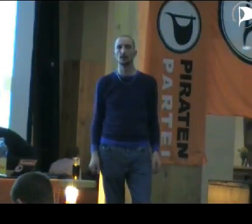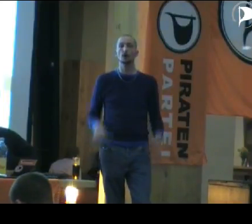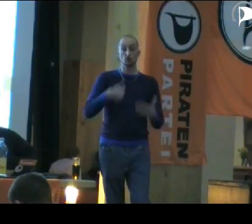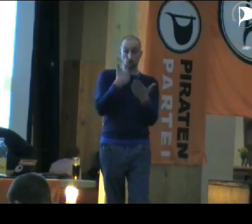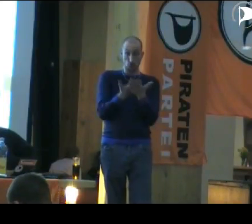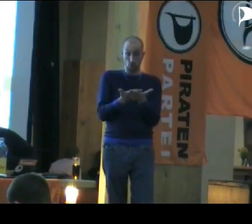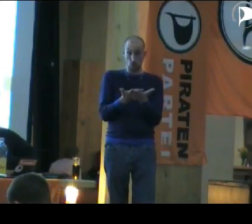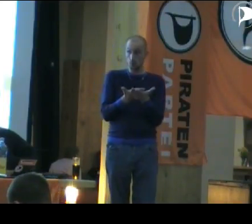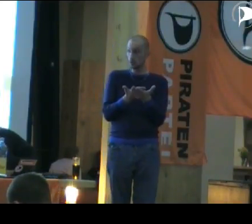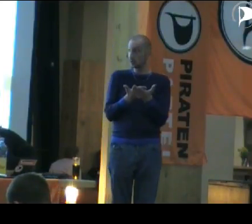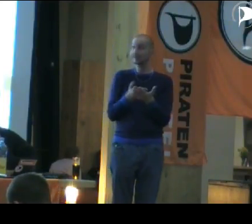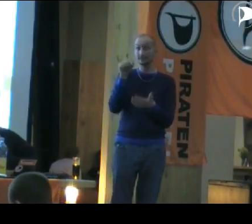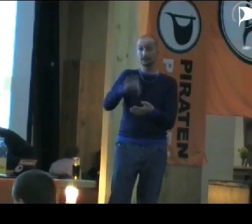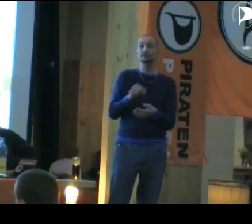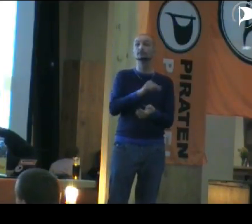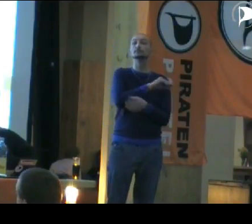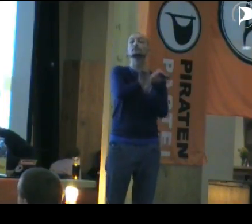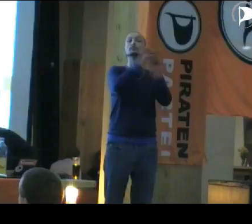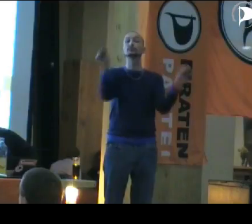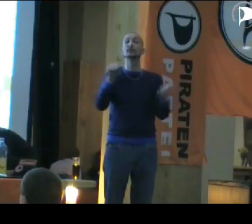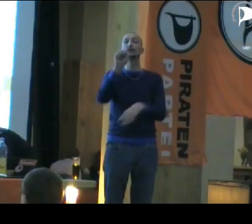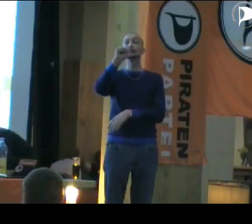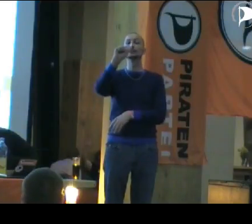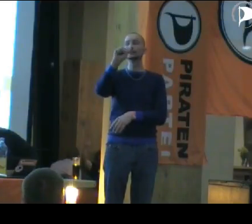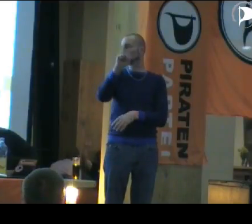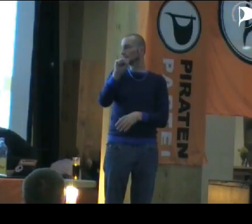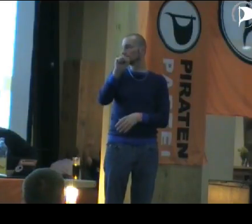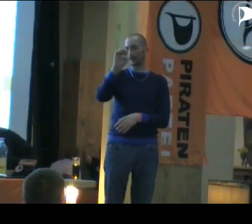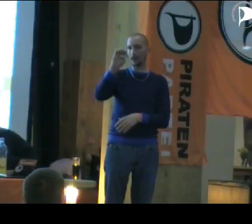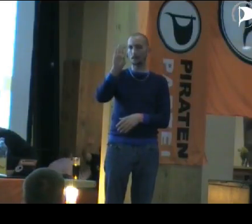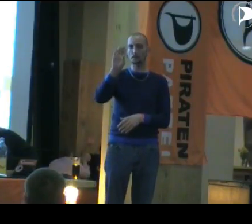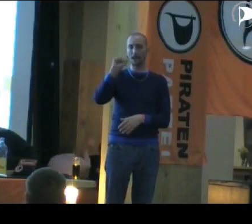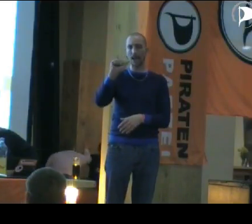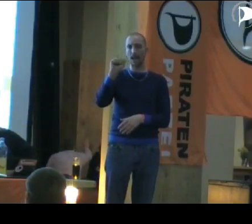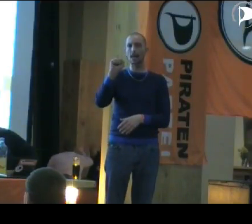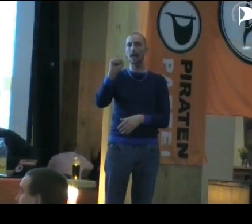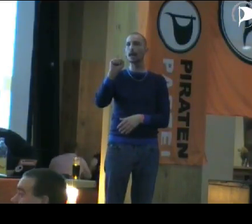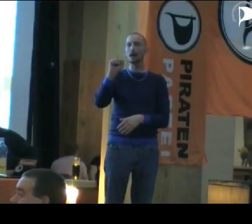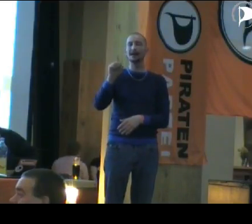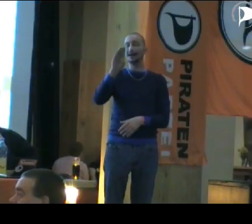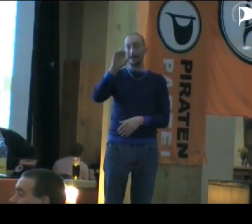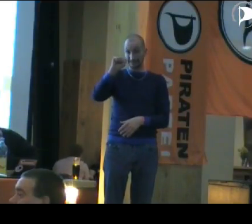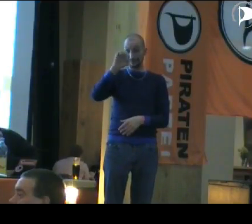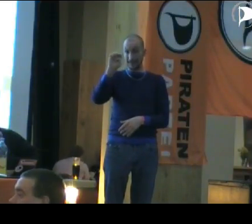sein das müssen wir so lassen sich auch immer also wieder soweit